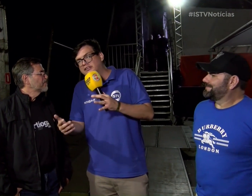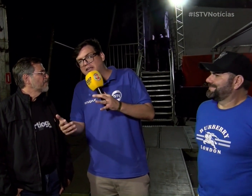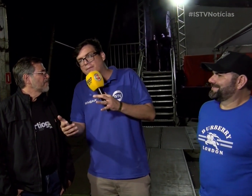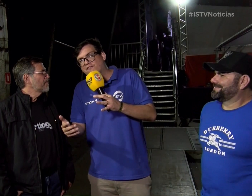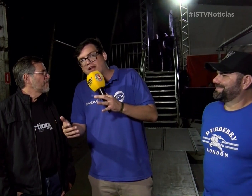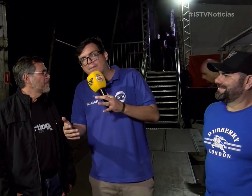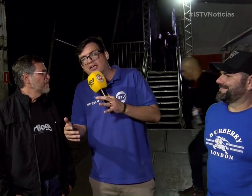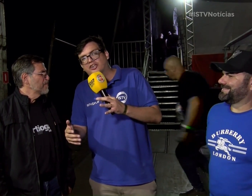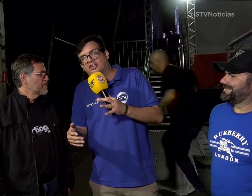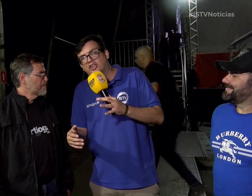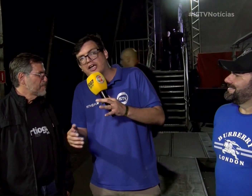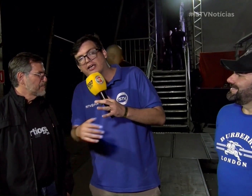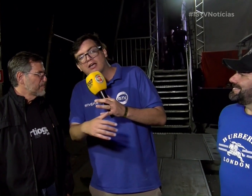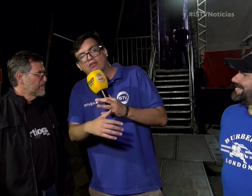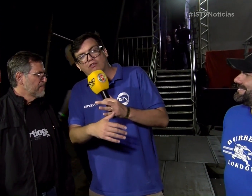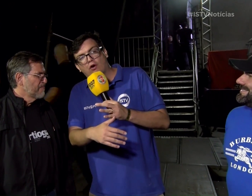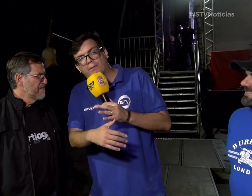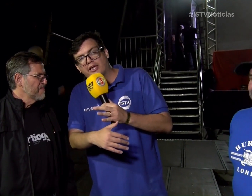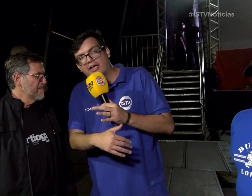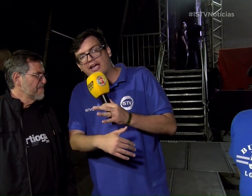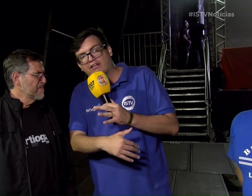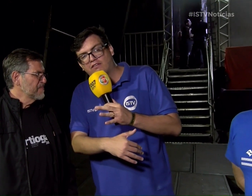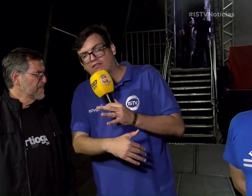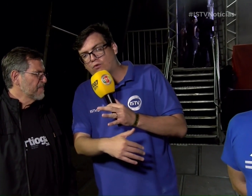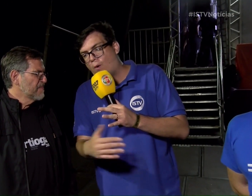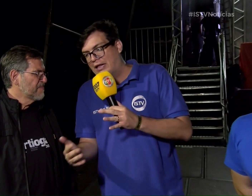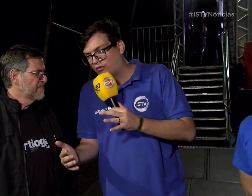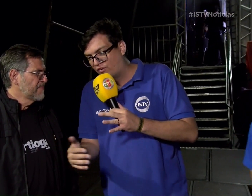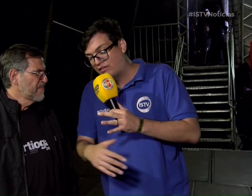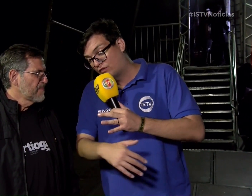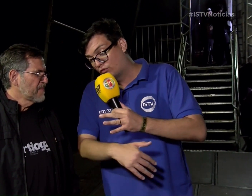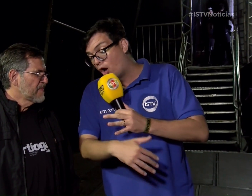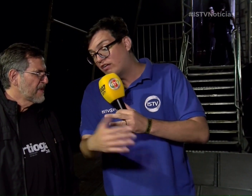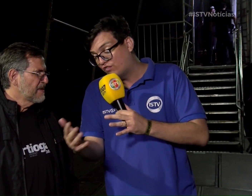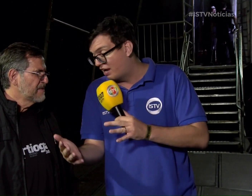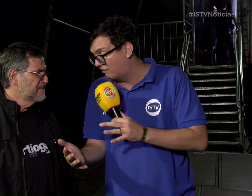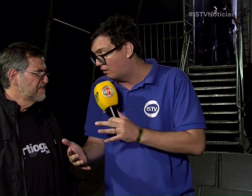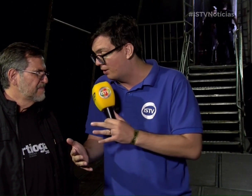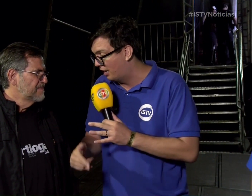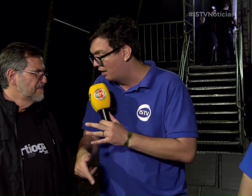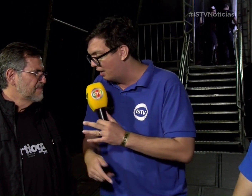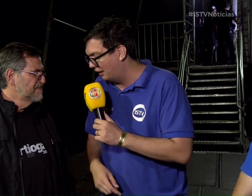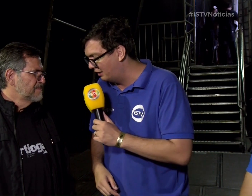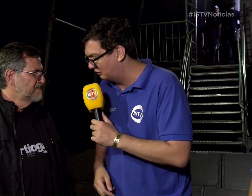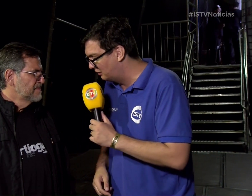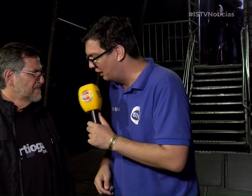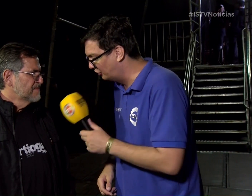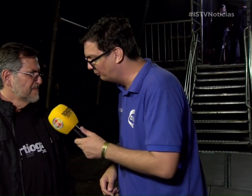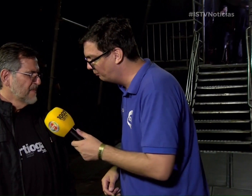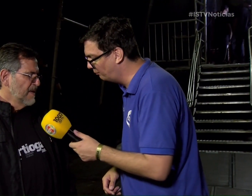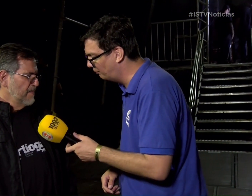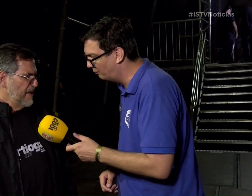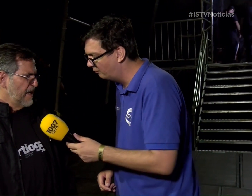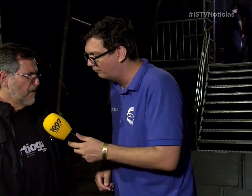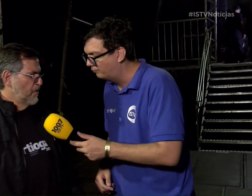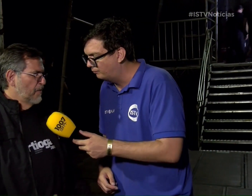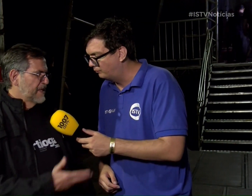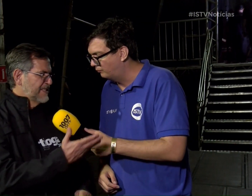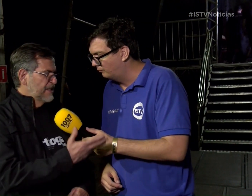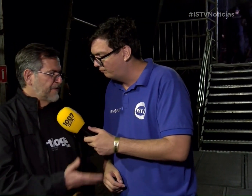tem para falar para a gente, Ney, sobre esses dois finais de semana aqui na cidade? Como o presidente